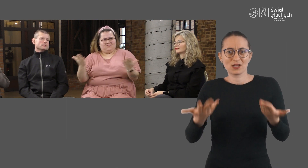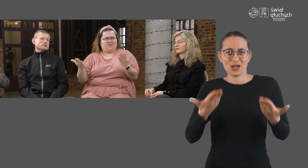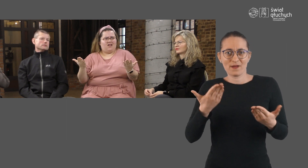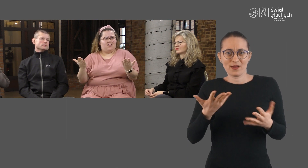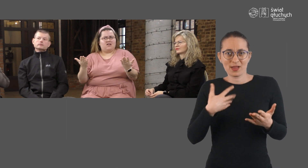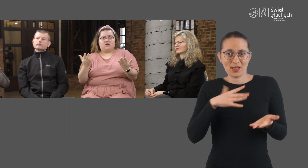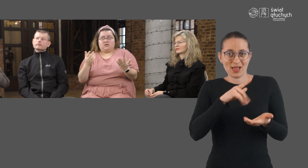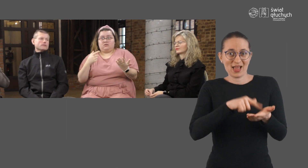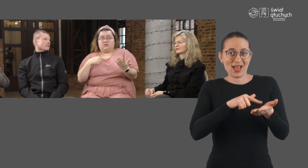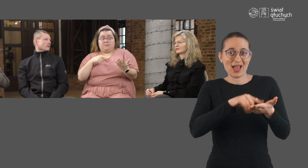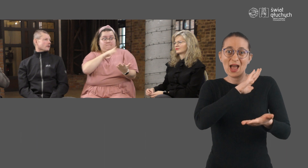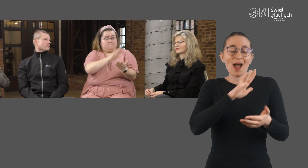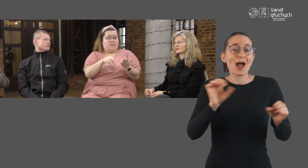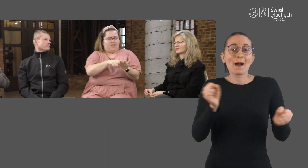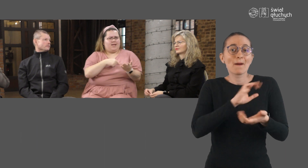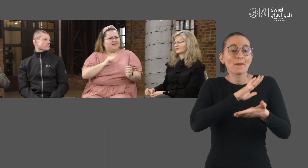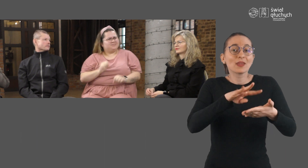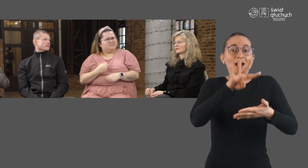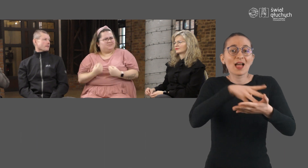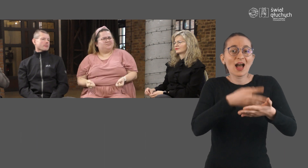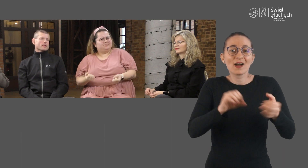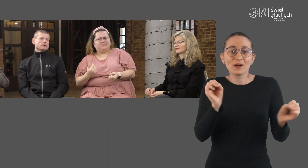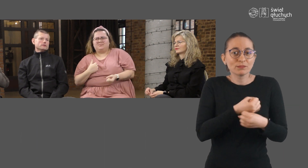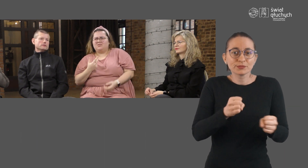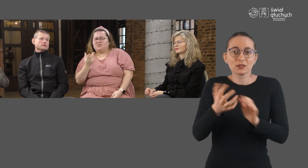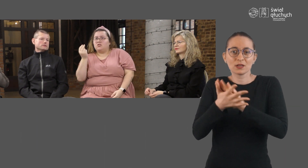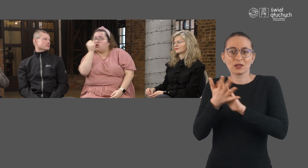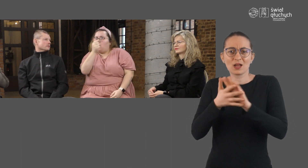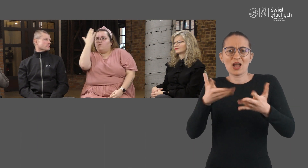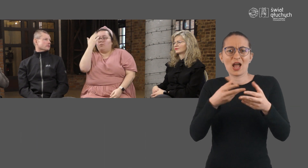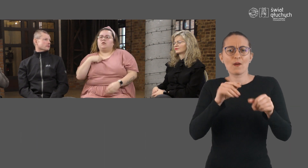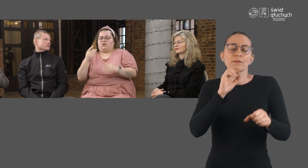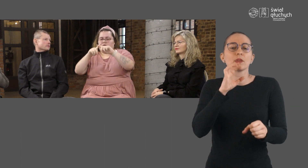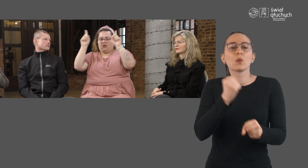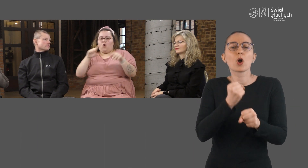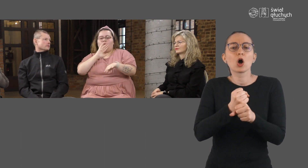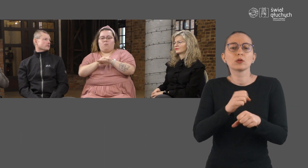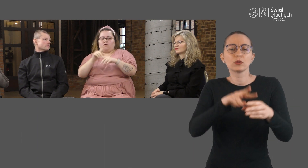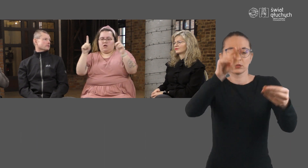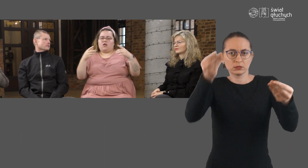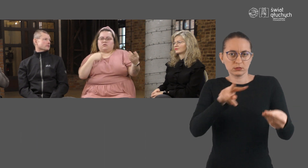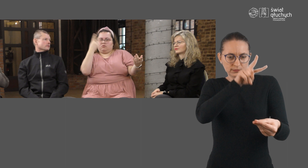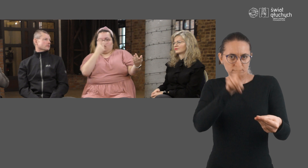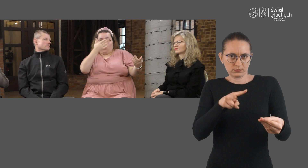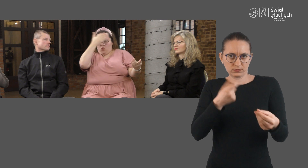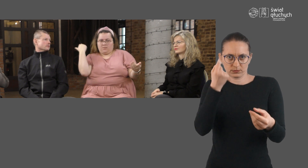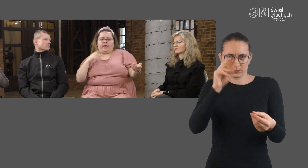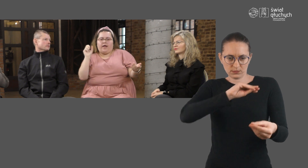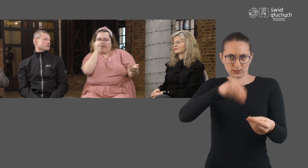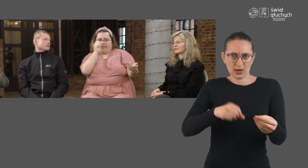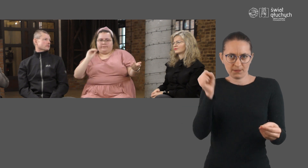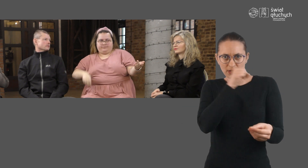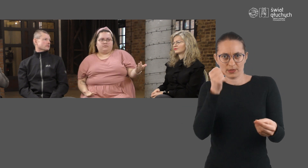To jest podstawa codziennego życia. Obie te perspektywy. Bez jednej nie mogę sobie wyobrazić życie.